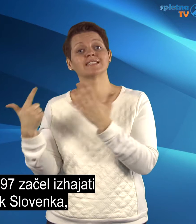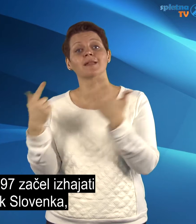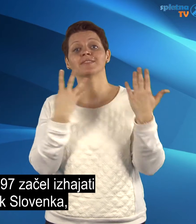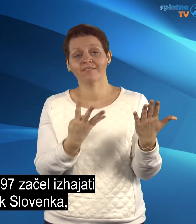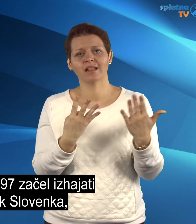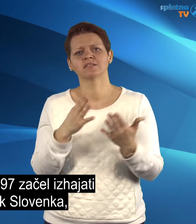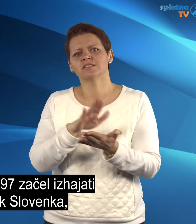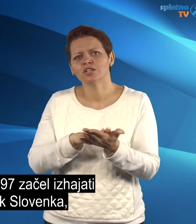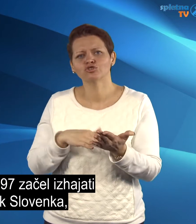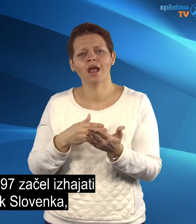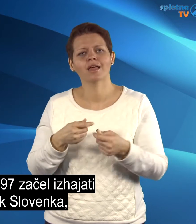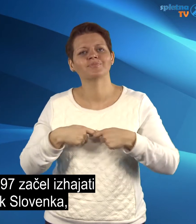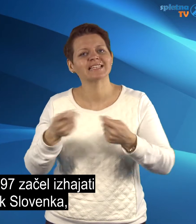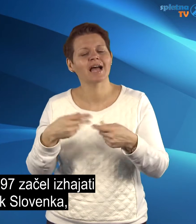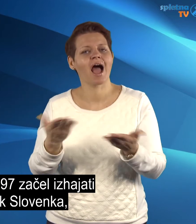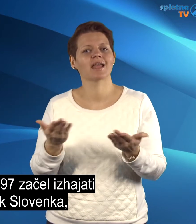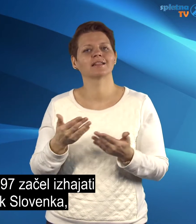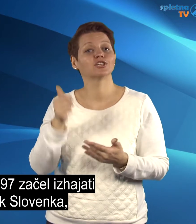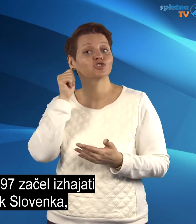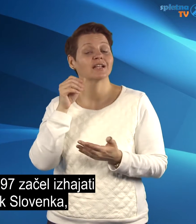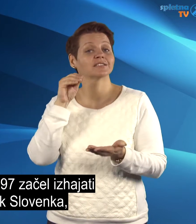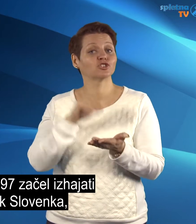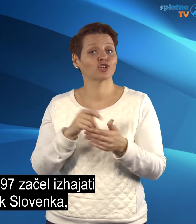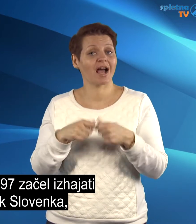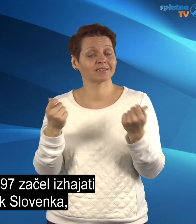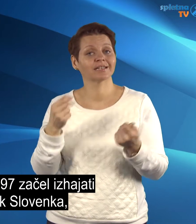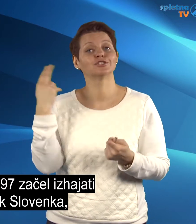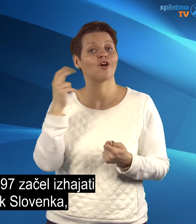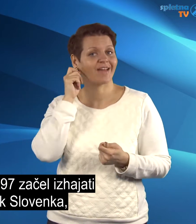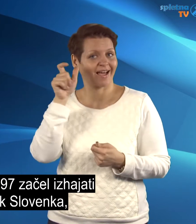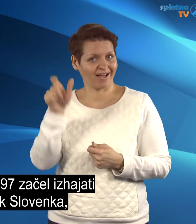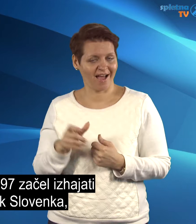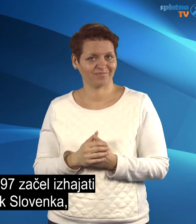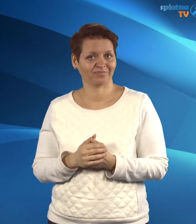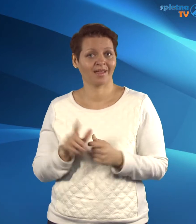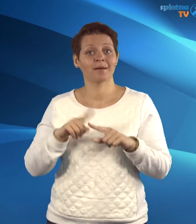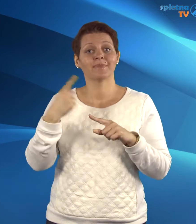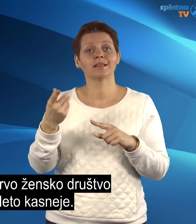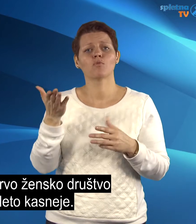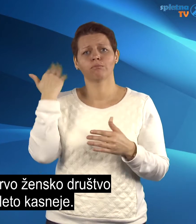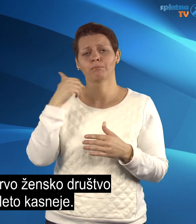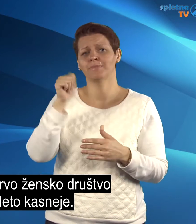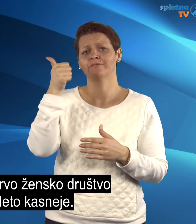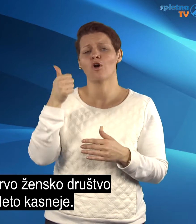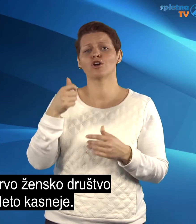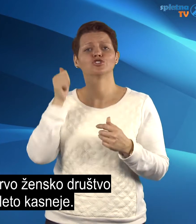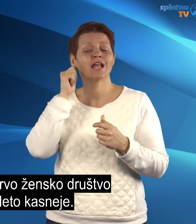1897 začel izhajati ženski časnik Slovenka, medtem ko je bilo prvo žensko društvo ustanovljeno